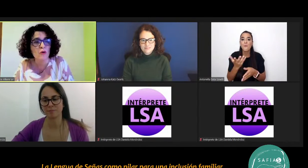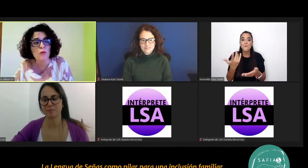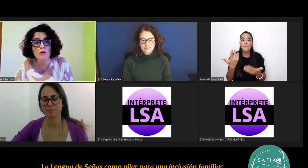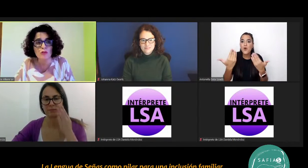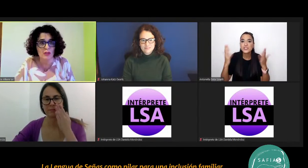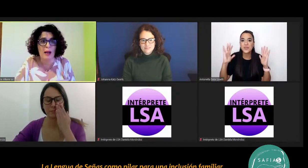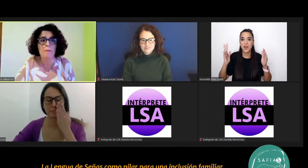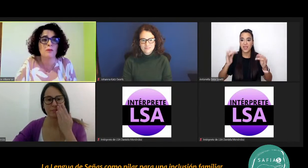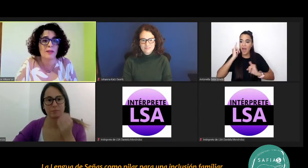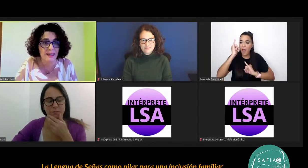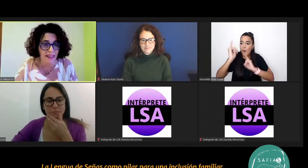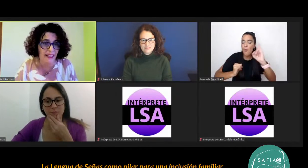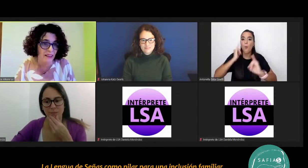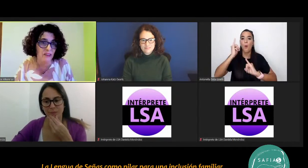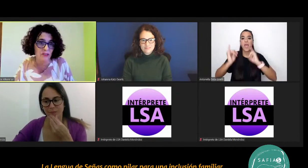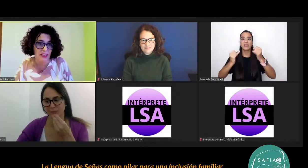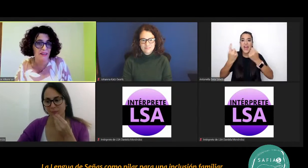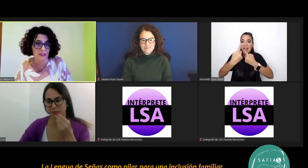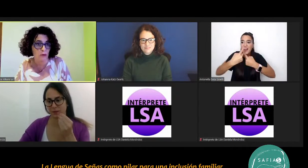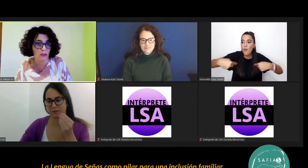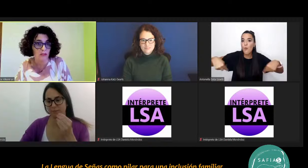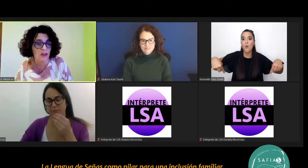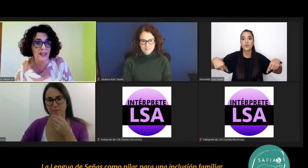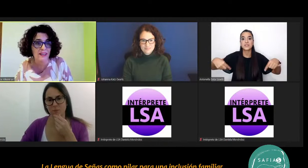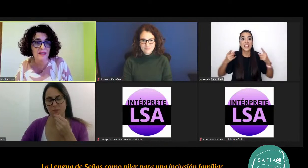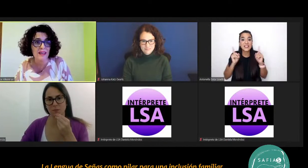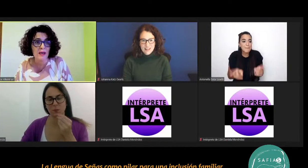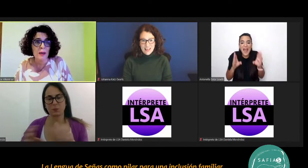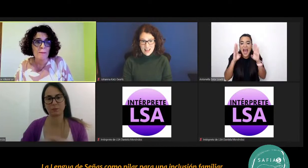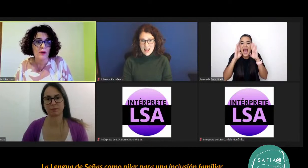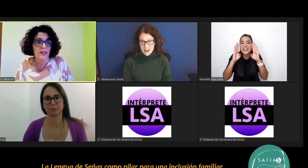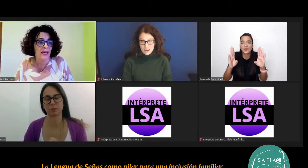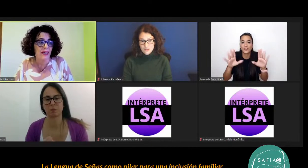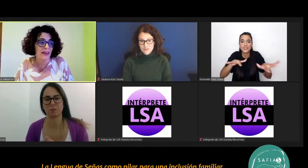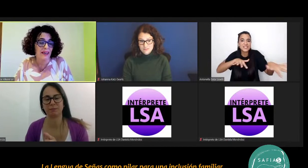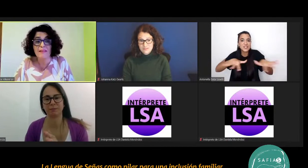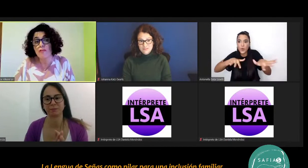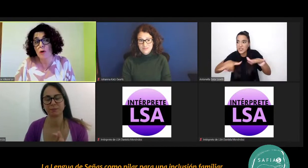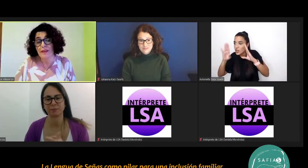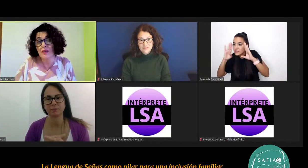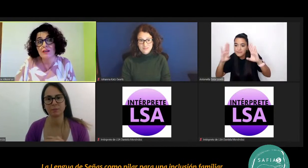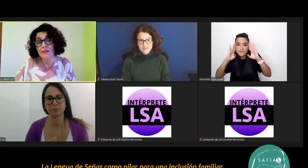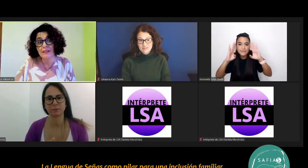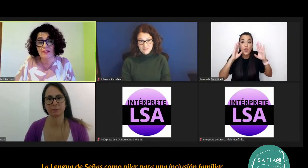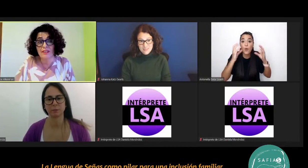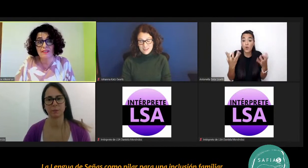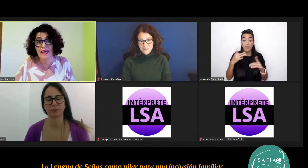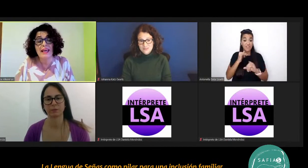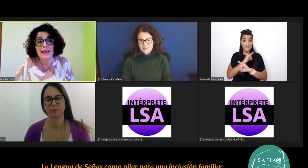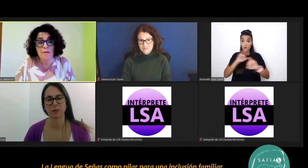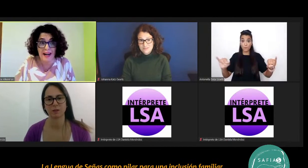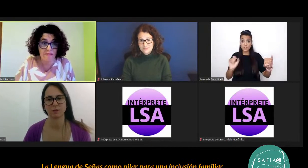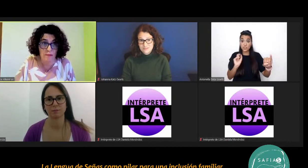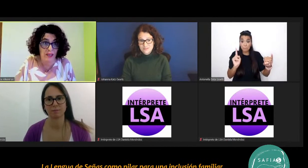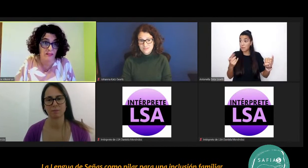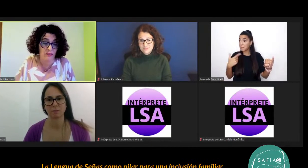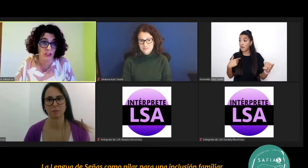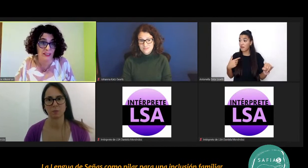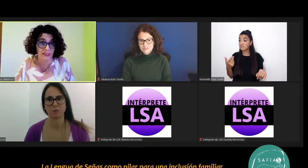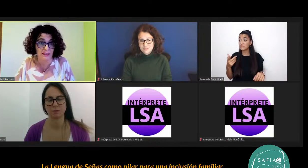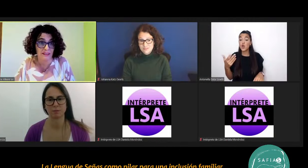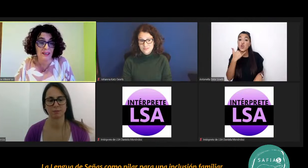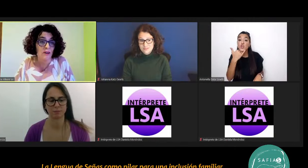esos recursos, la posibilidad de estar atentos a esas situaciones, porque esa información no está dada para las